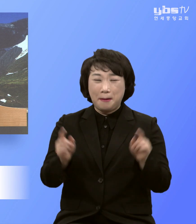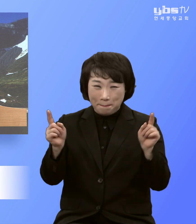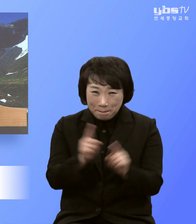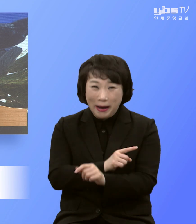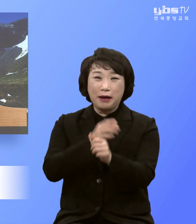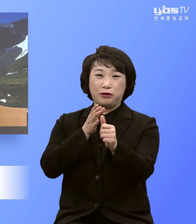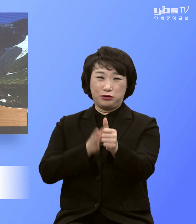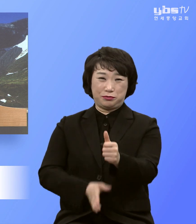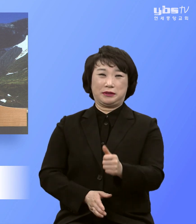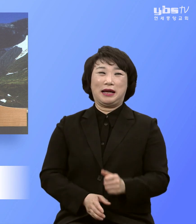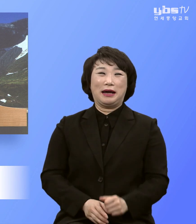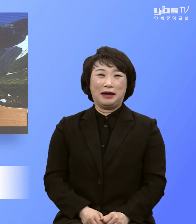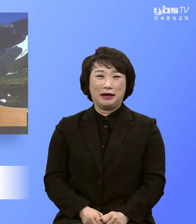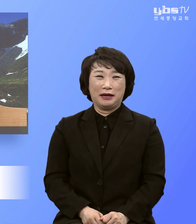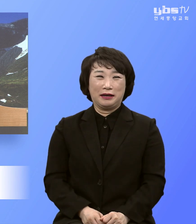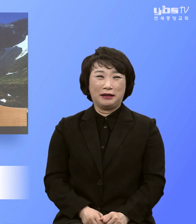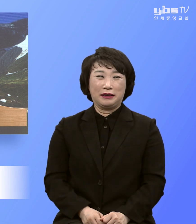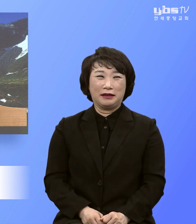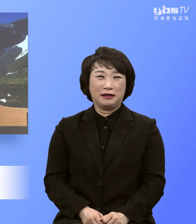고쳐라 이 말입니다.